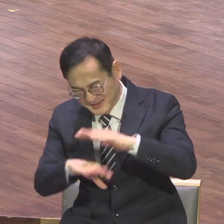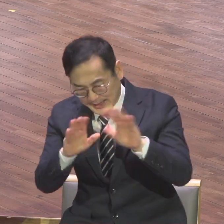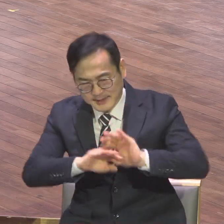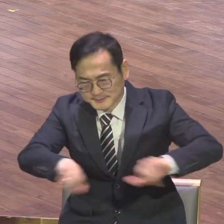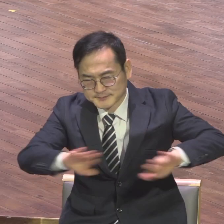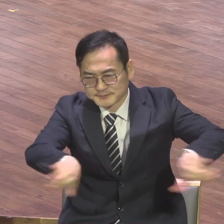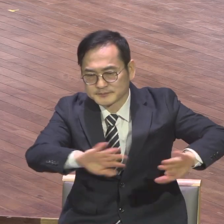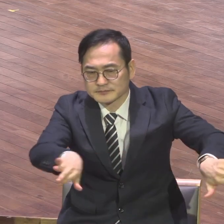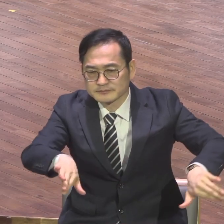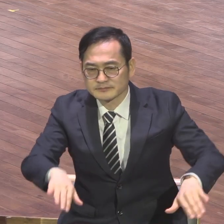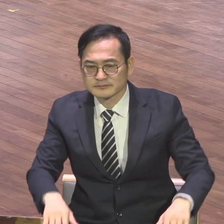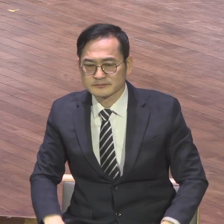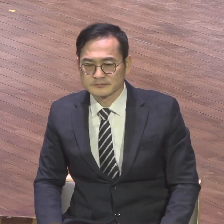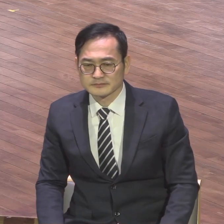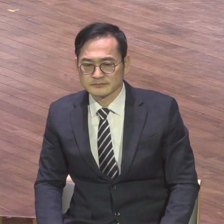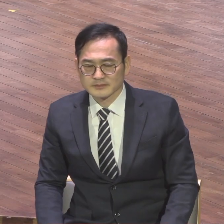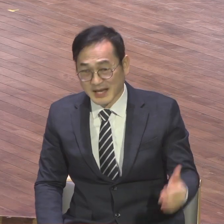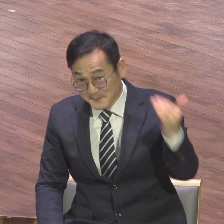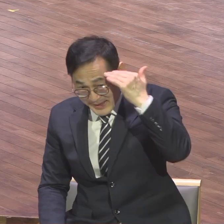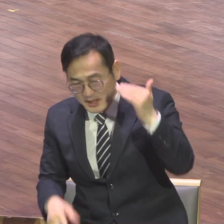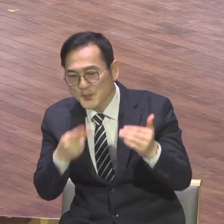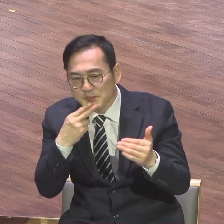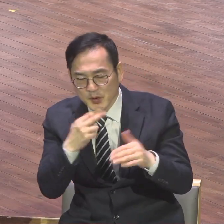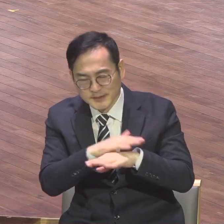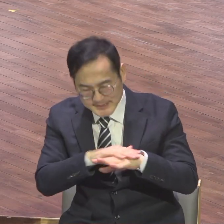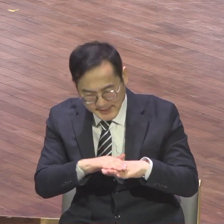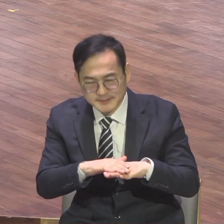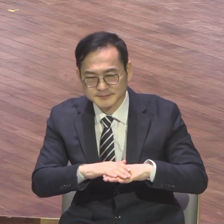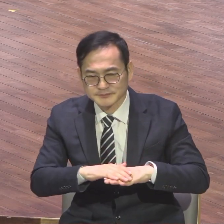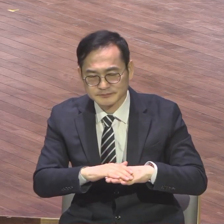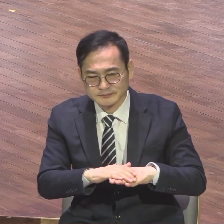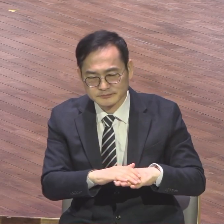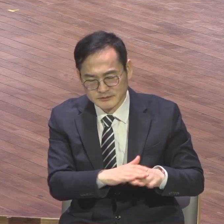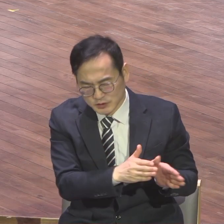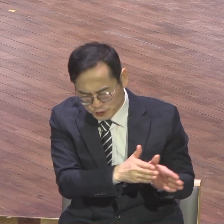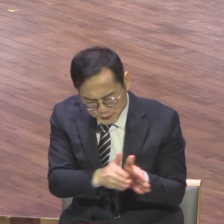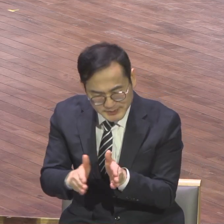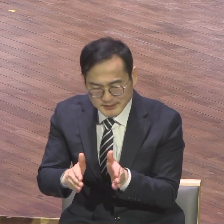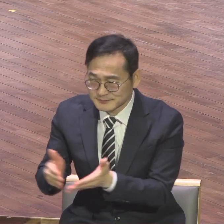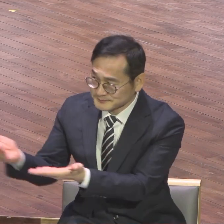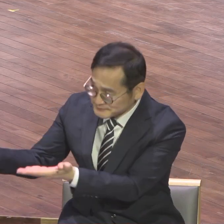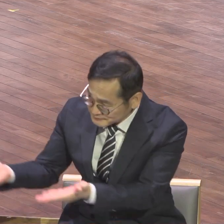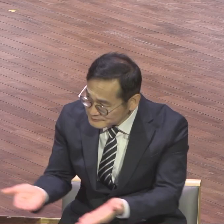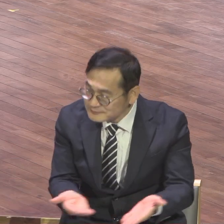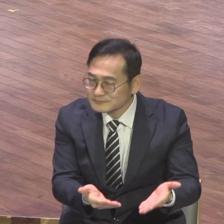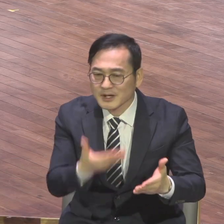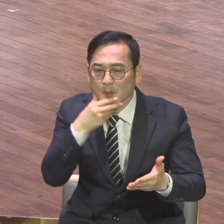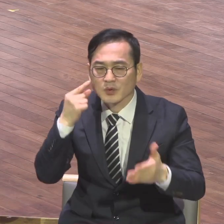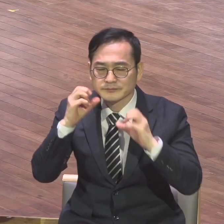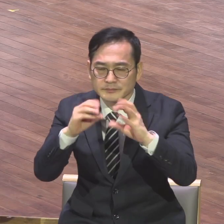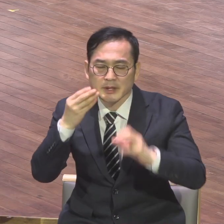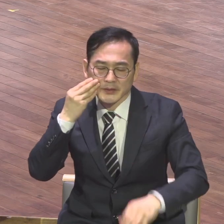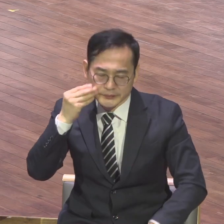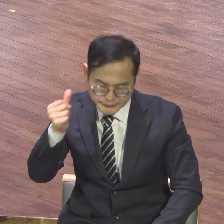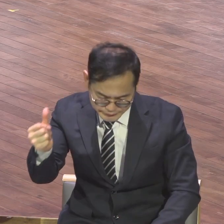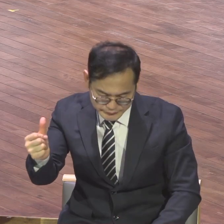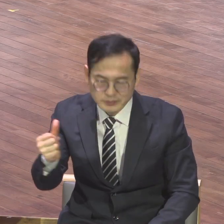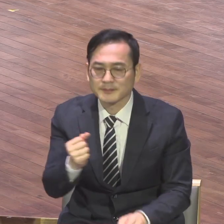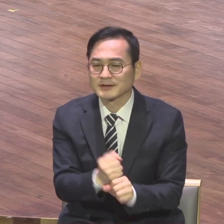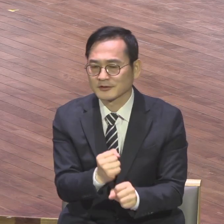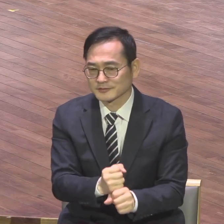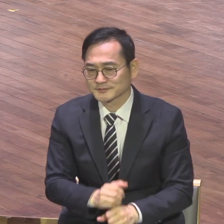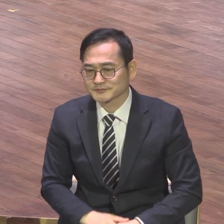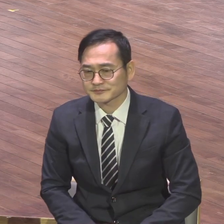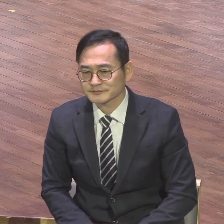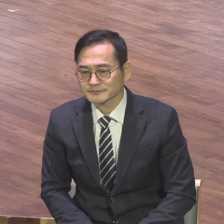예수님 오셔서 평탄하게 사역할 수 있도록 하는 그 역할이었어요. 세례요한 당시에는요, 구약의 마지막